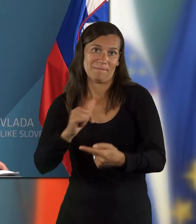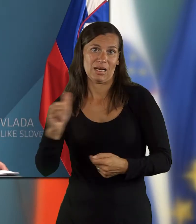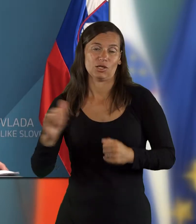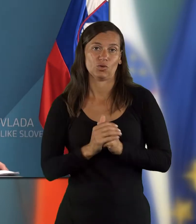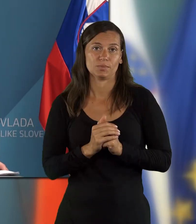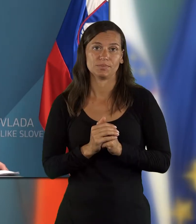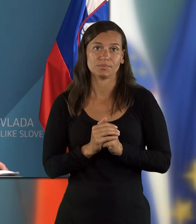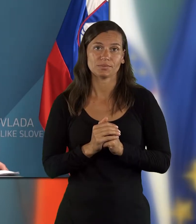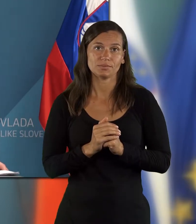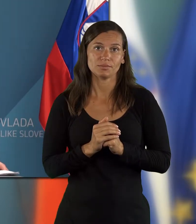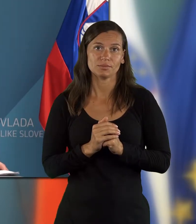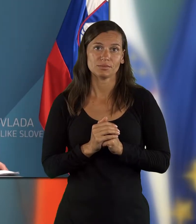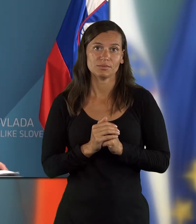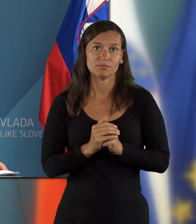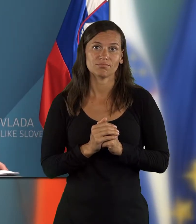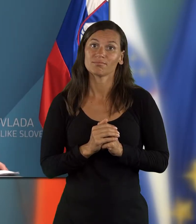naslednjem letu.